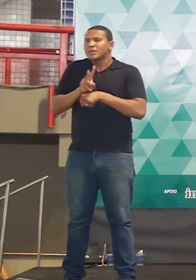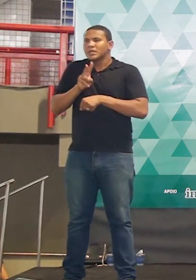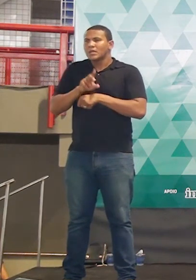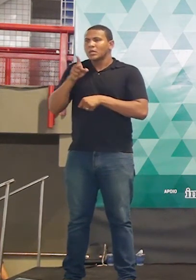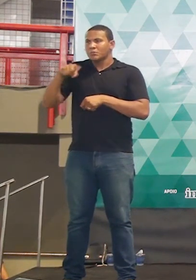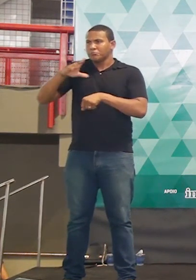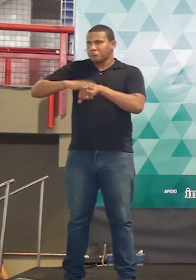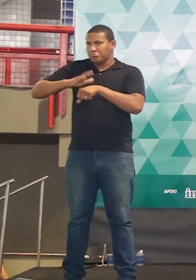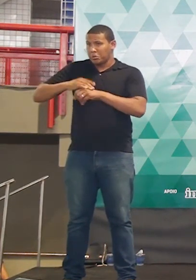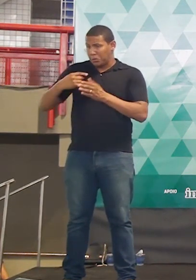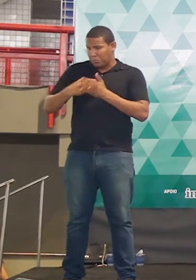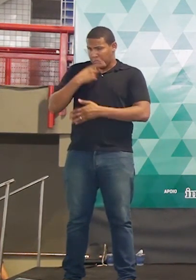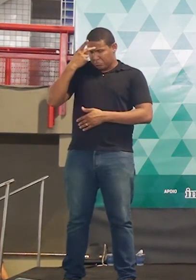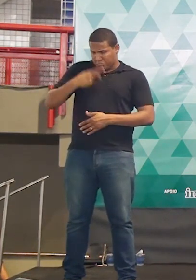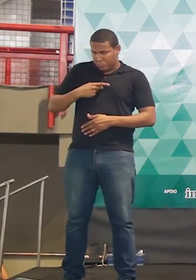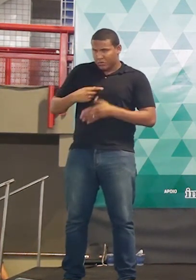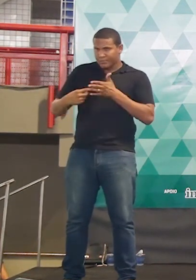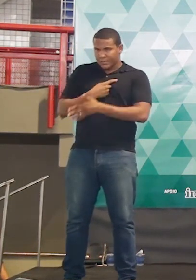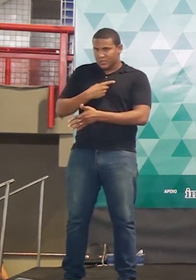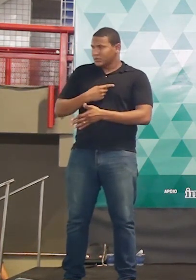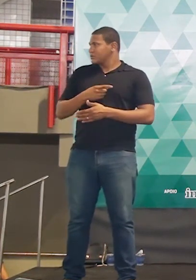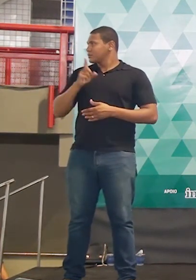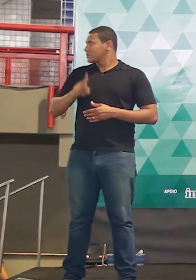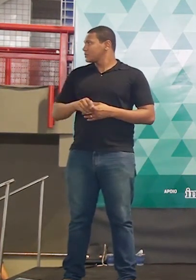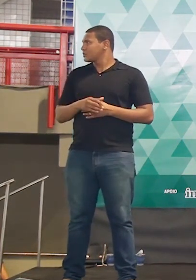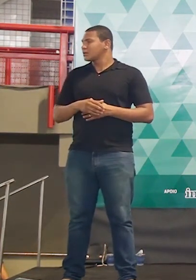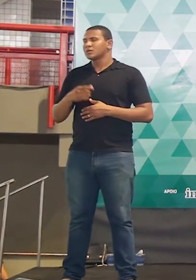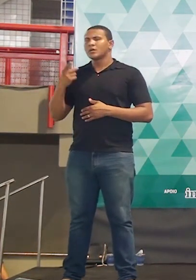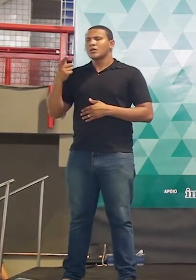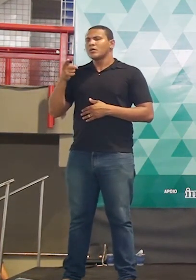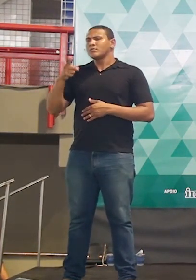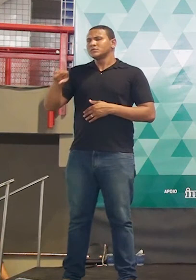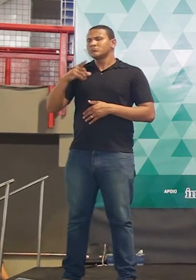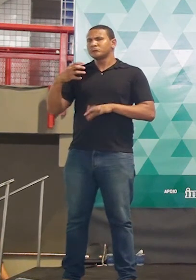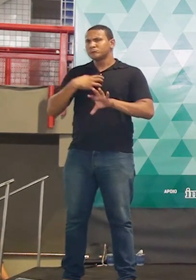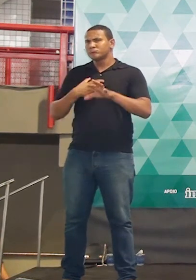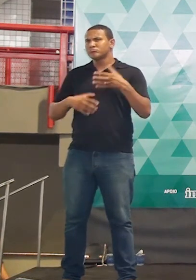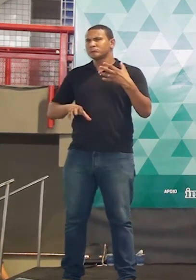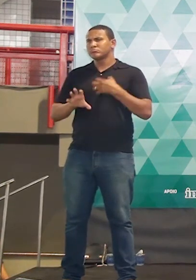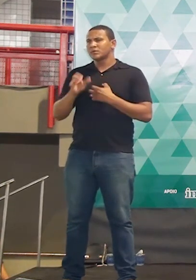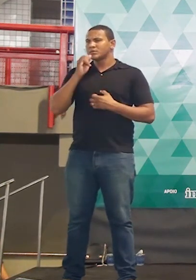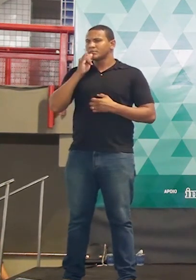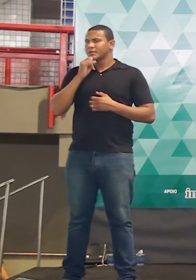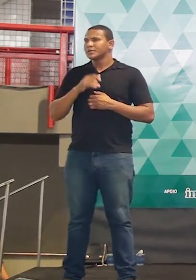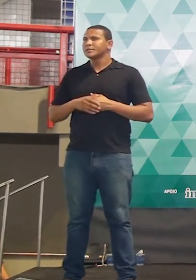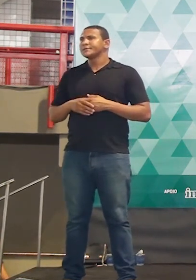para você se sentir na pele do corretor. O corretor quer saber